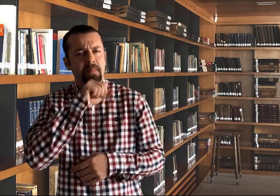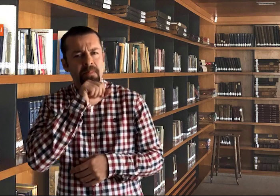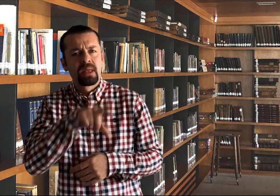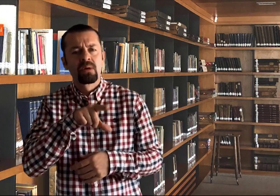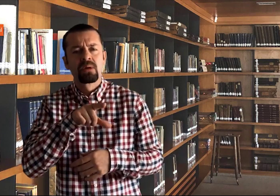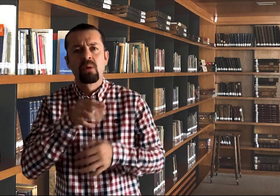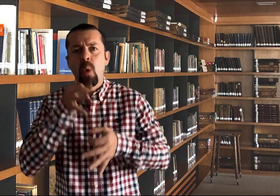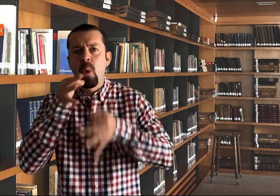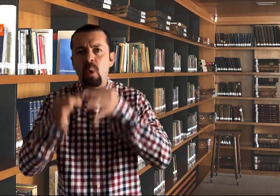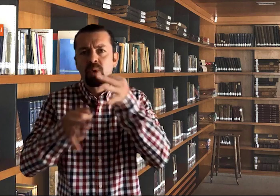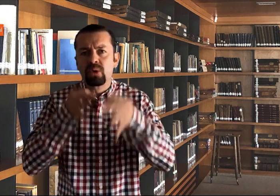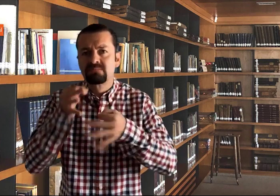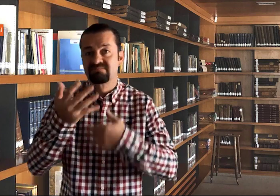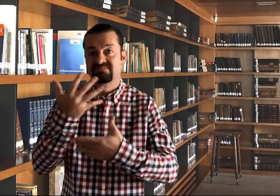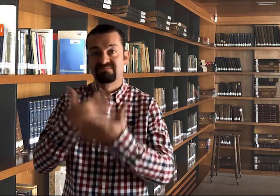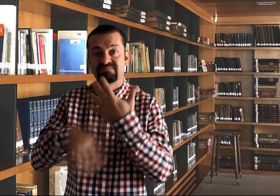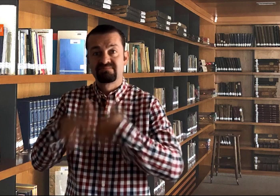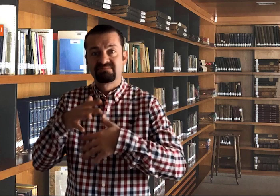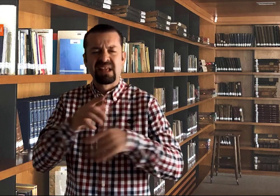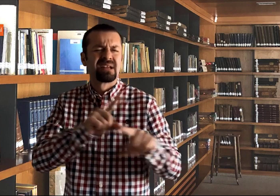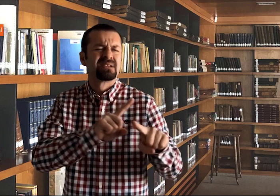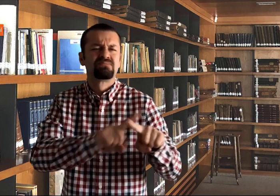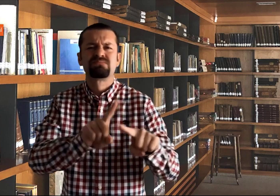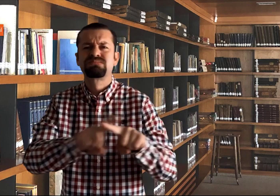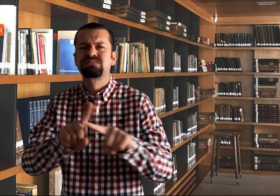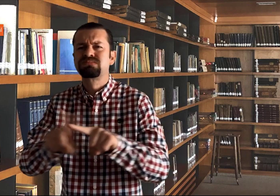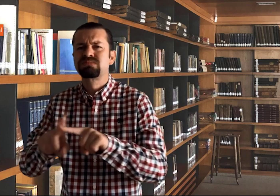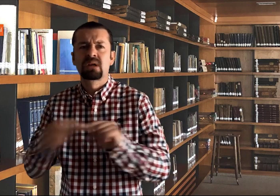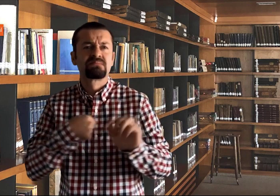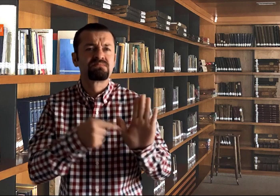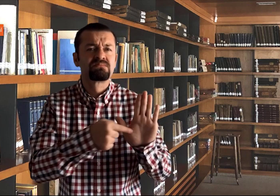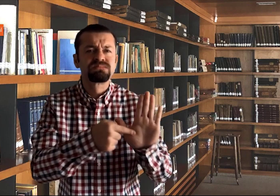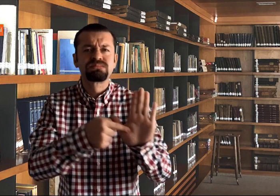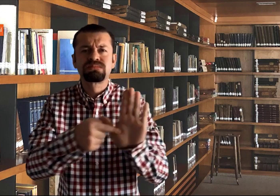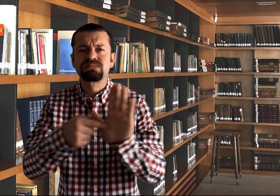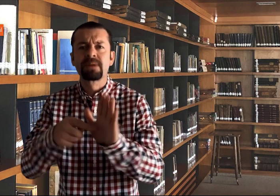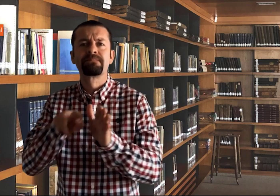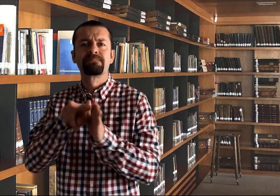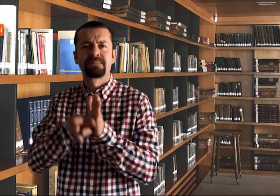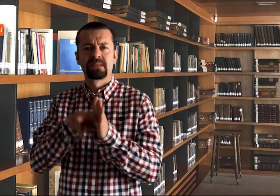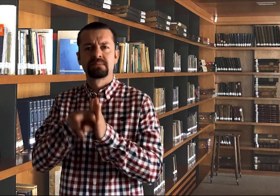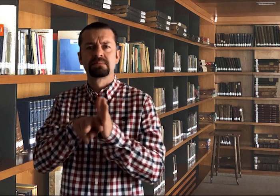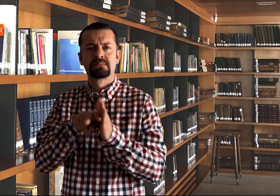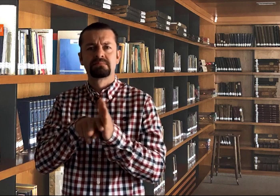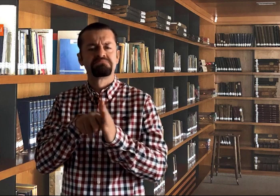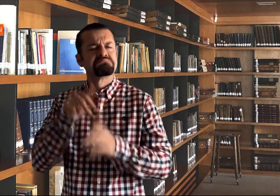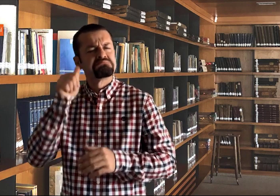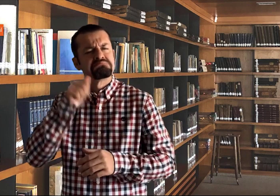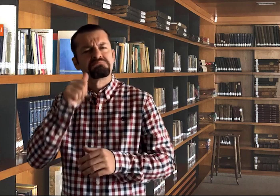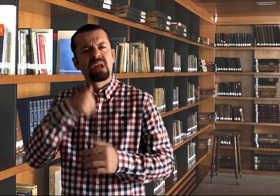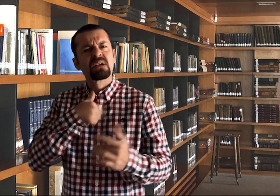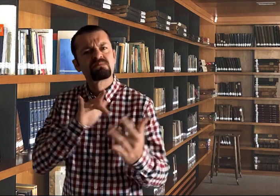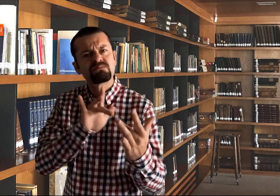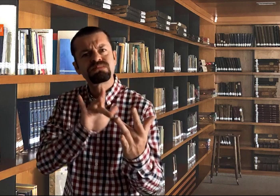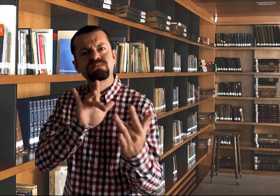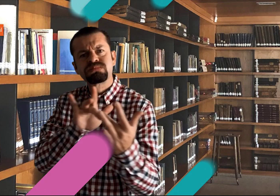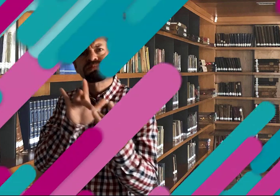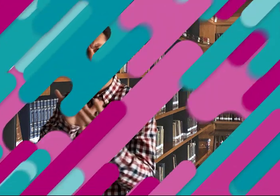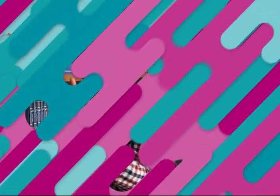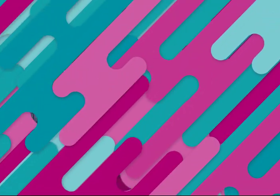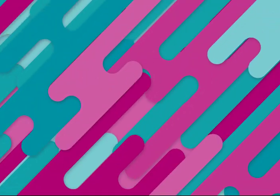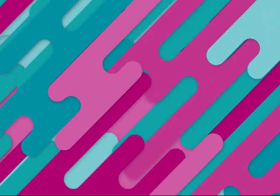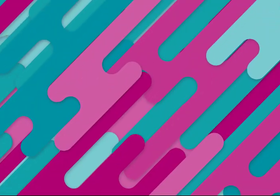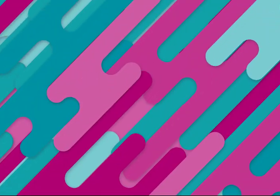en lengua de señas mexicana, así como también la difusión de videos con diferentes temáticas.